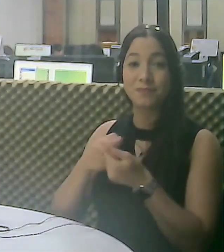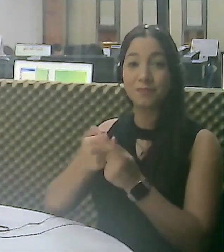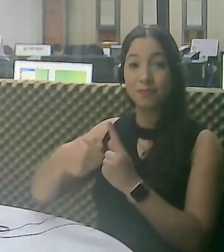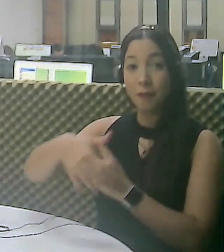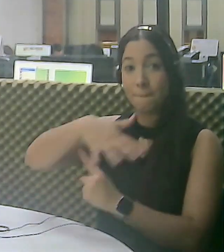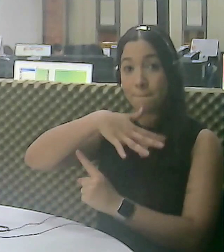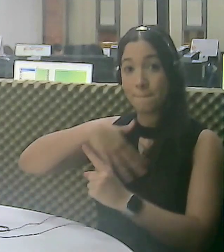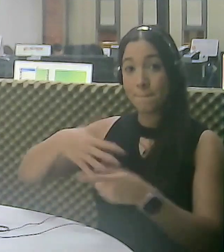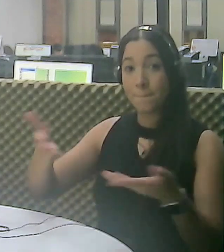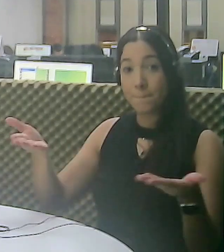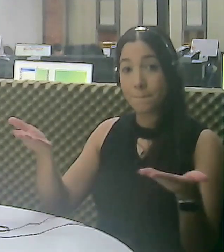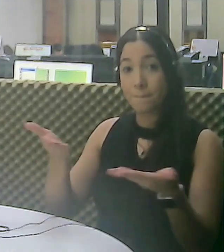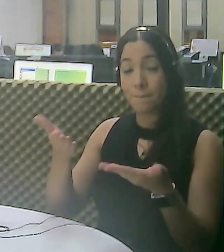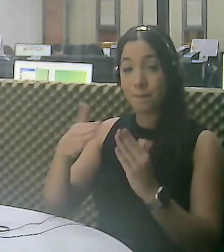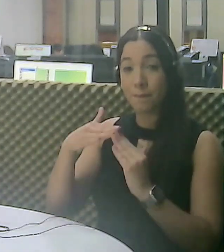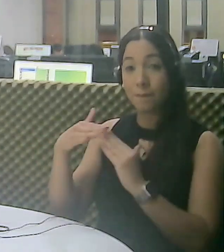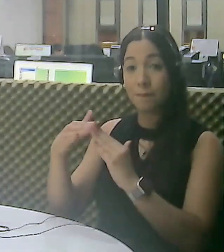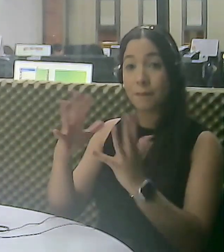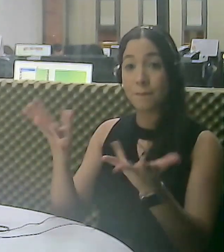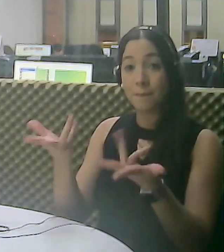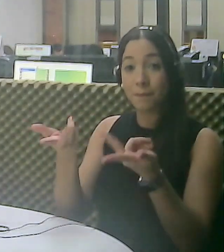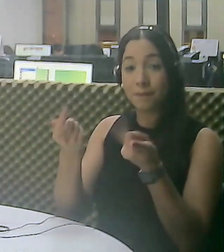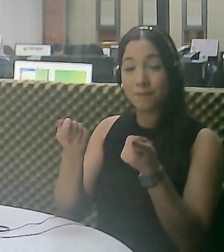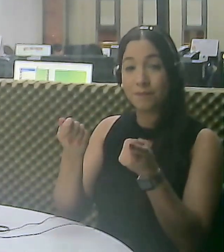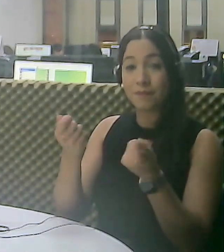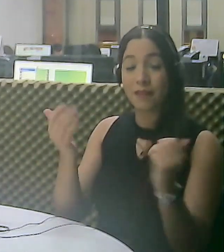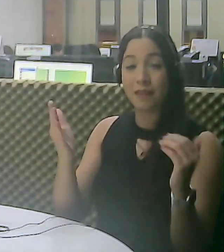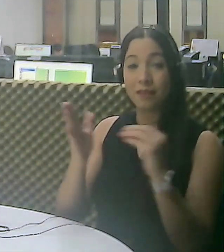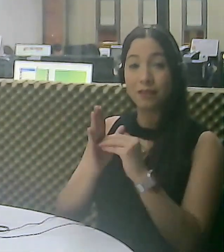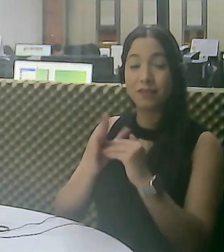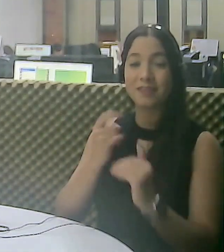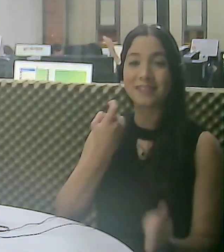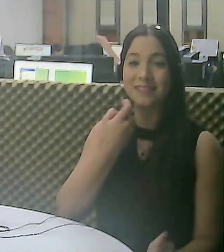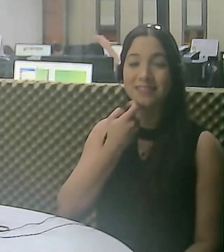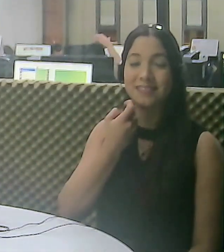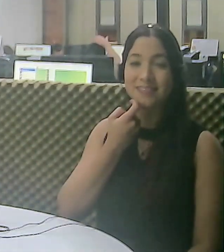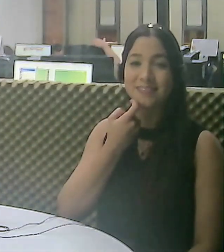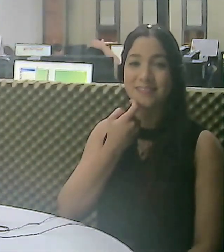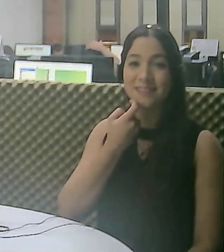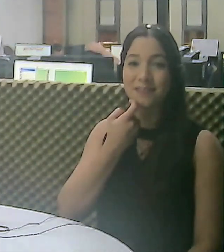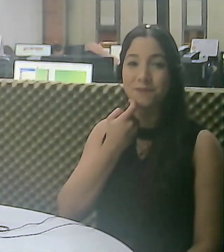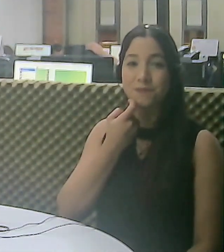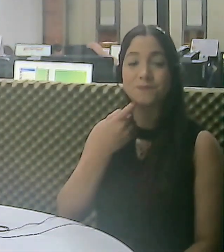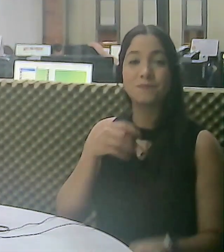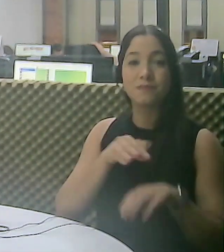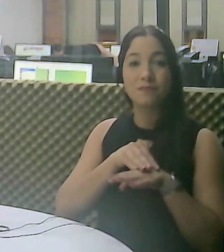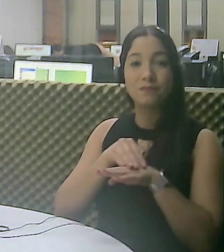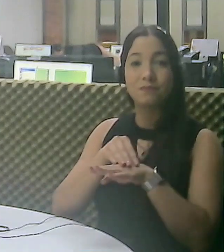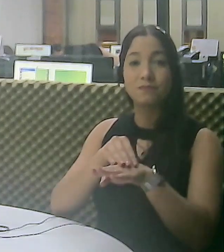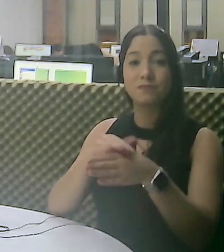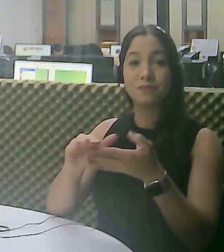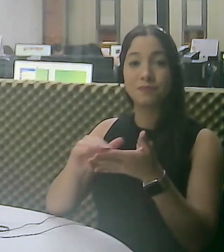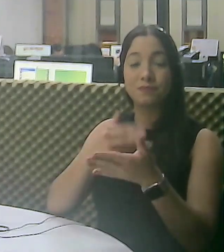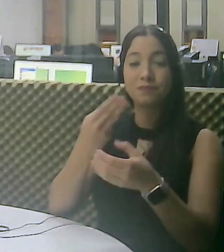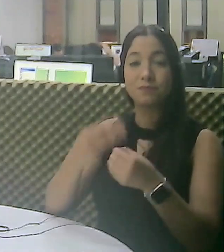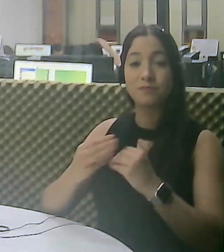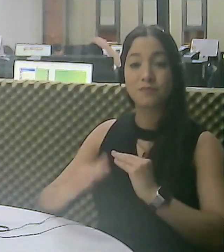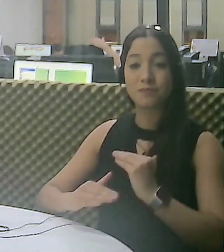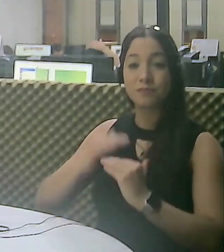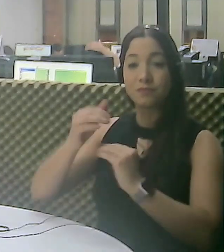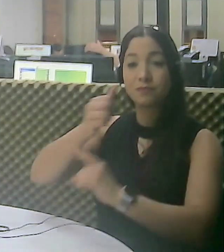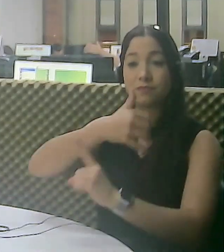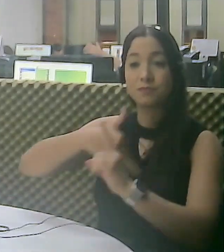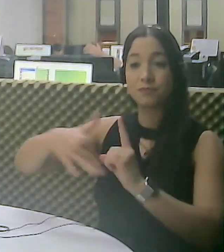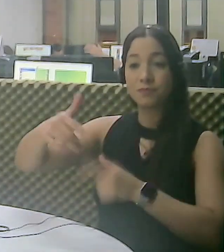social chegou hoje ao bairro Maravilha, onde fica até a próxima sexta-feira. O veículo da Secretaria Municipal de